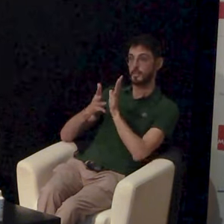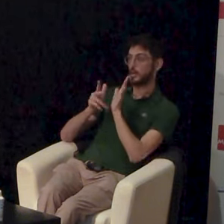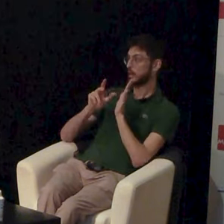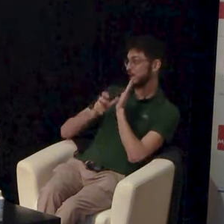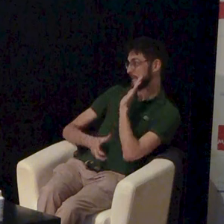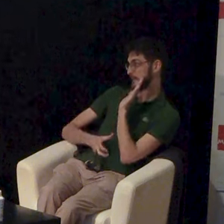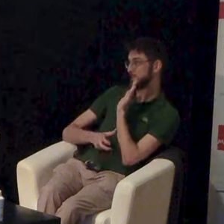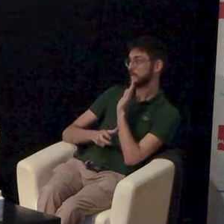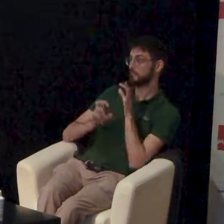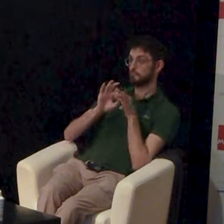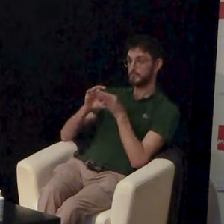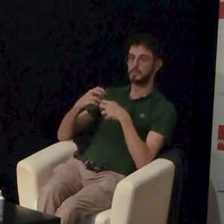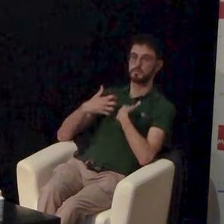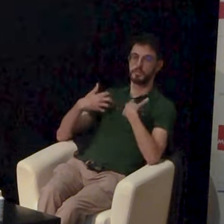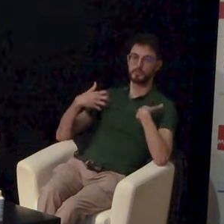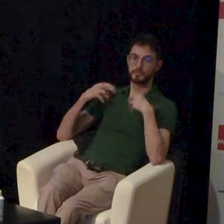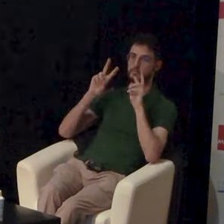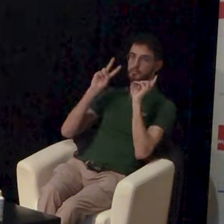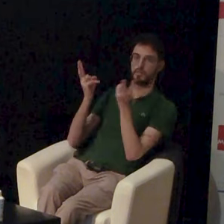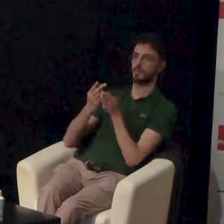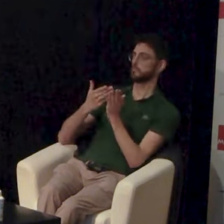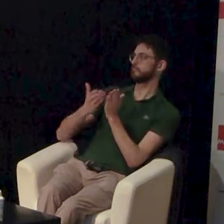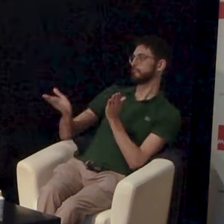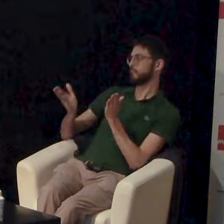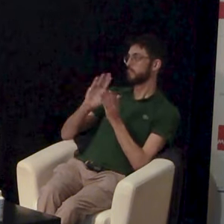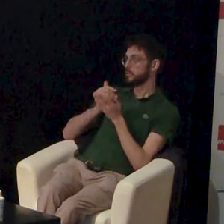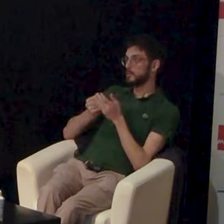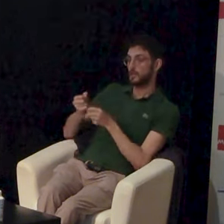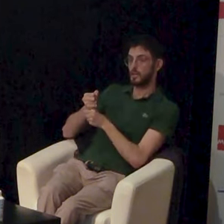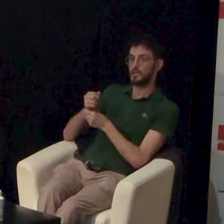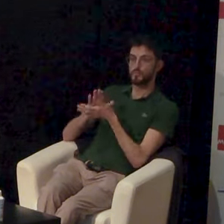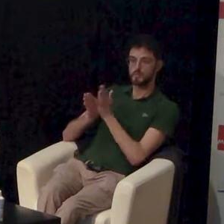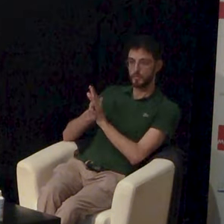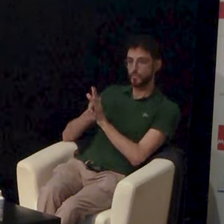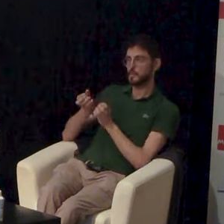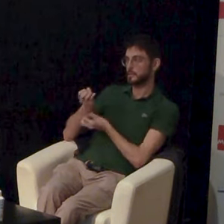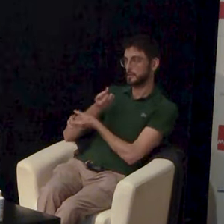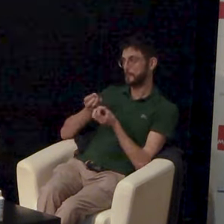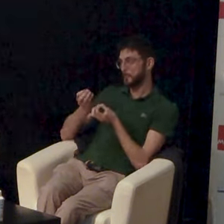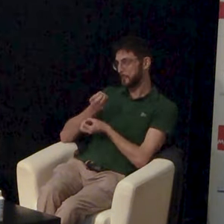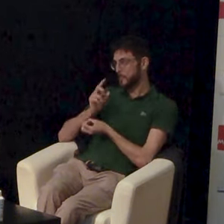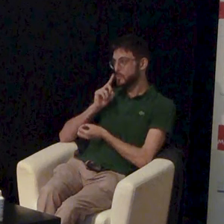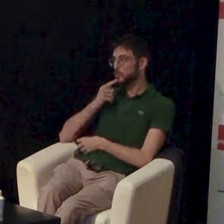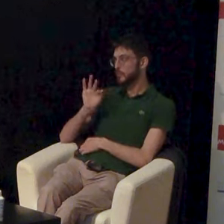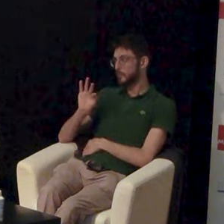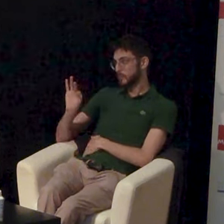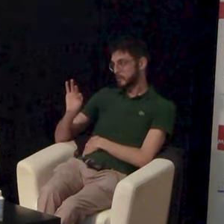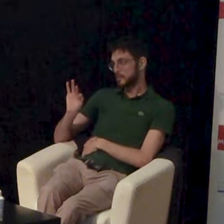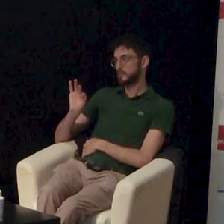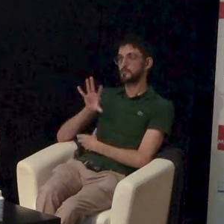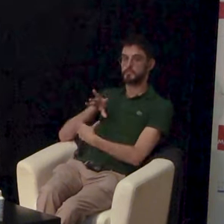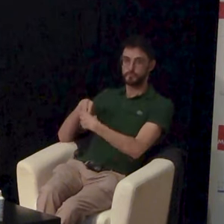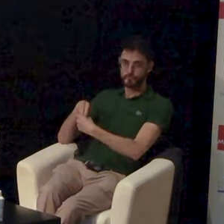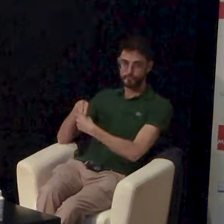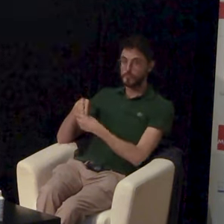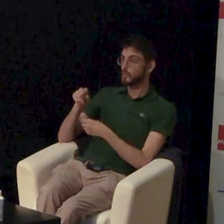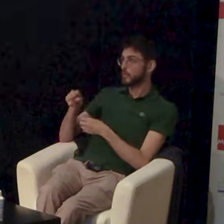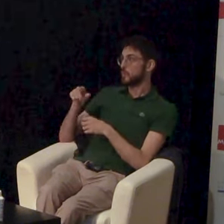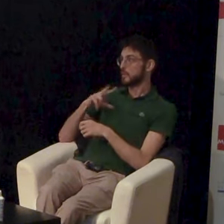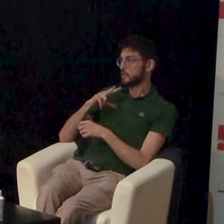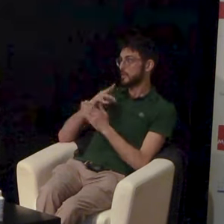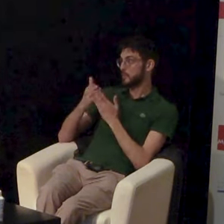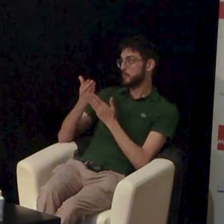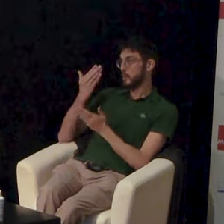associative, c'est-à-dire que pareil, hein, nous travaillons sur le lexique en langue des signes, en lien avec la science, donc qui